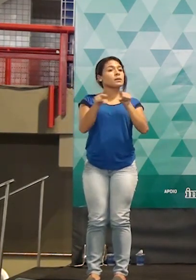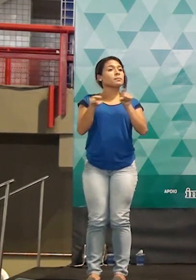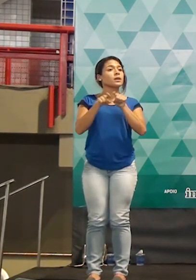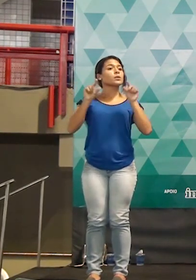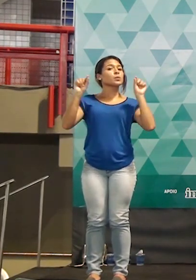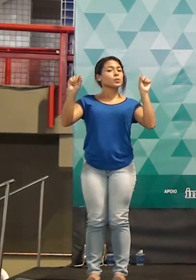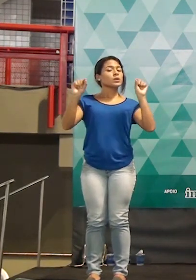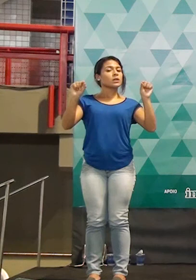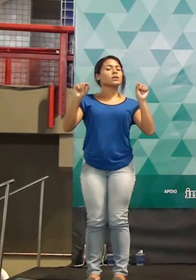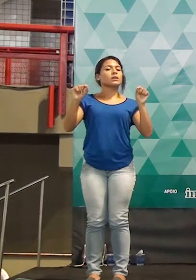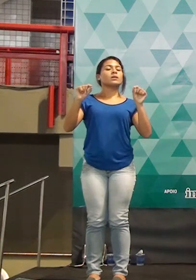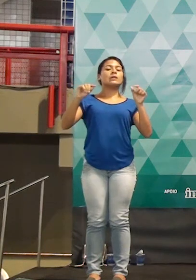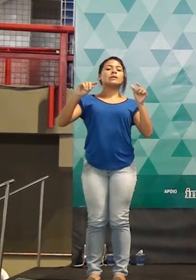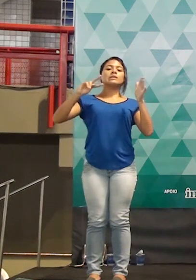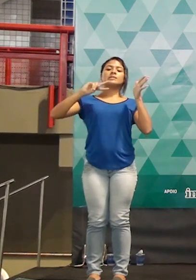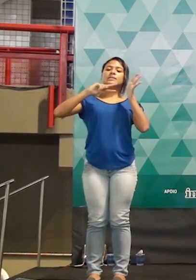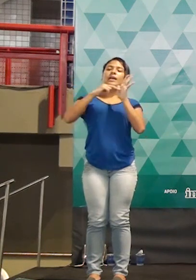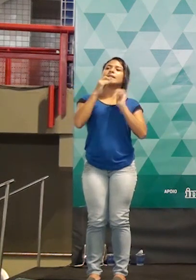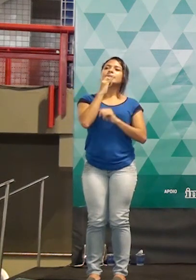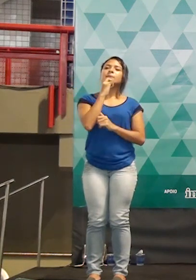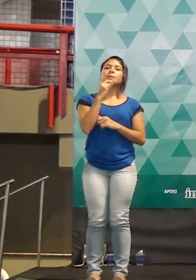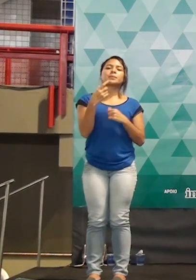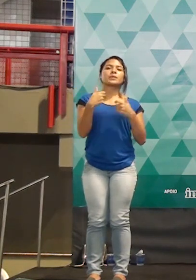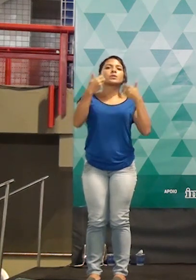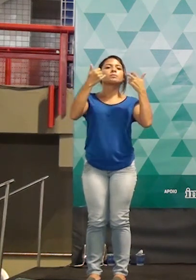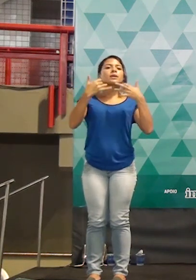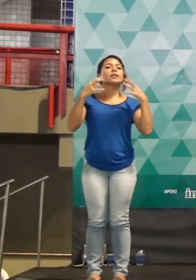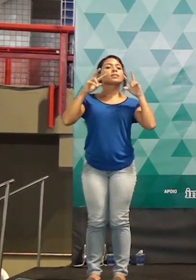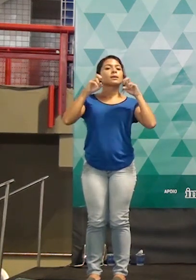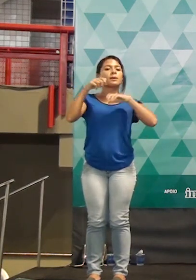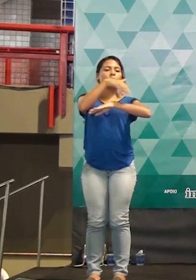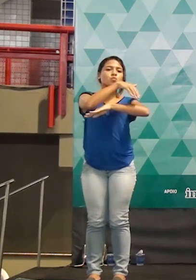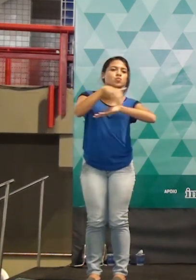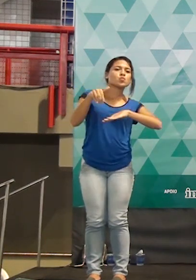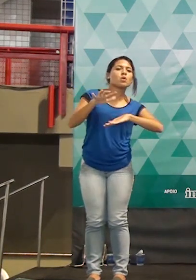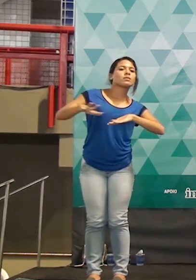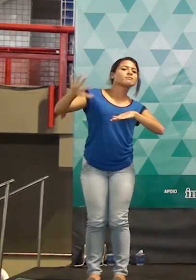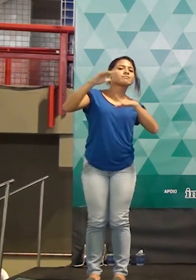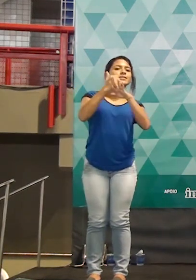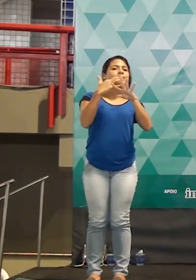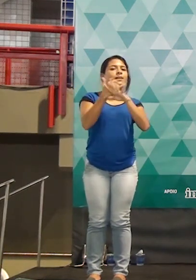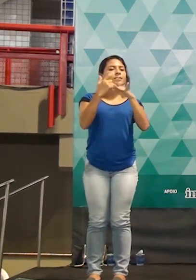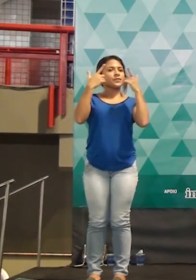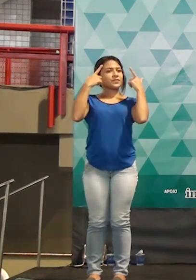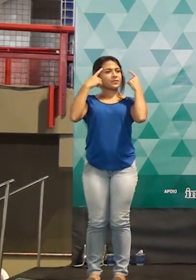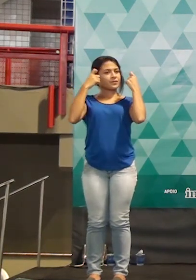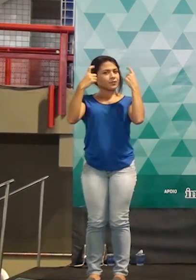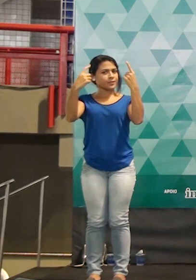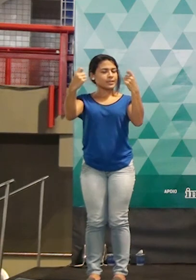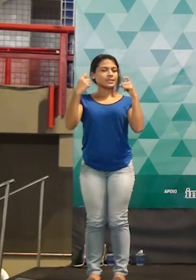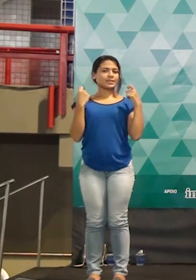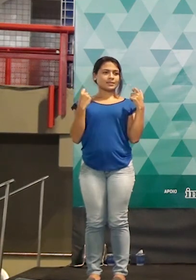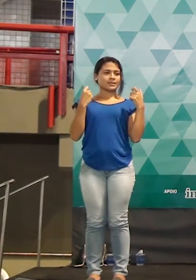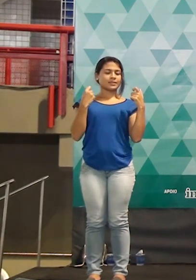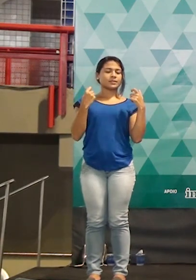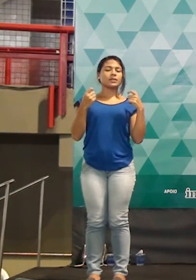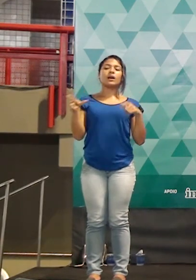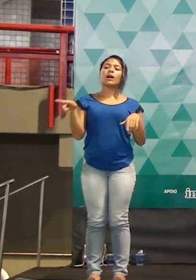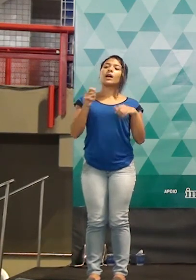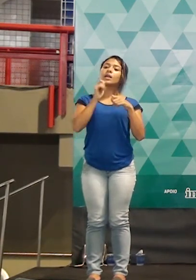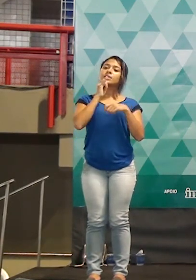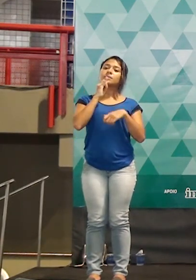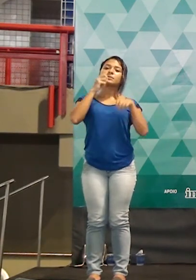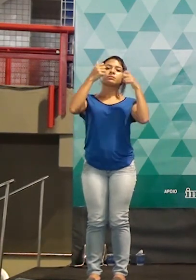definição. Vamos supor que eu esteja falando de violência urbana. E eu digo: a violência é